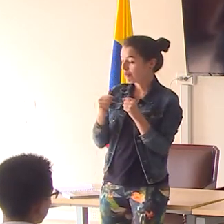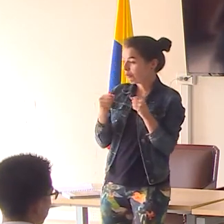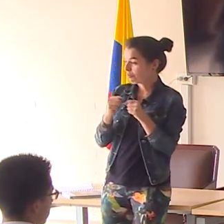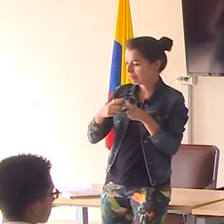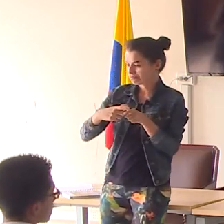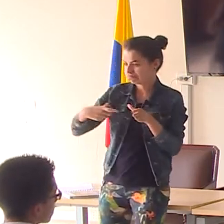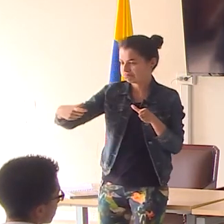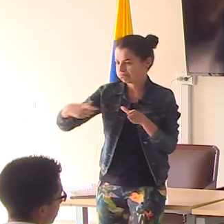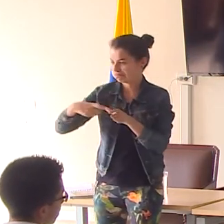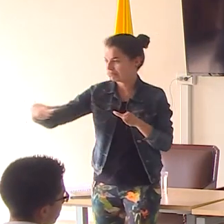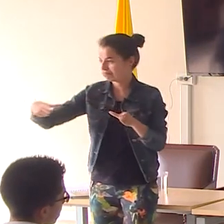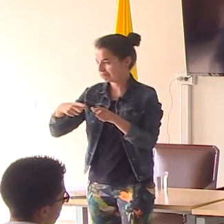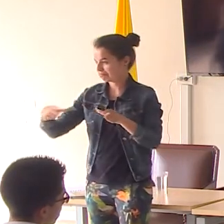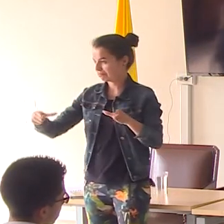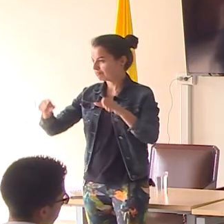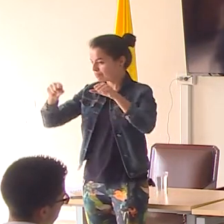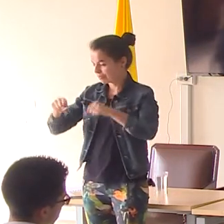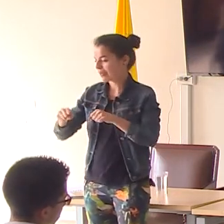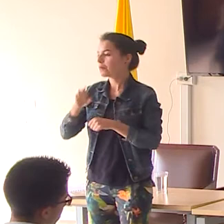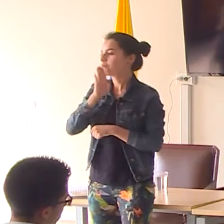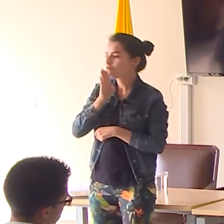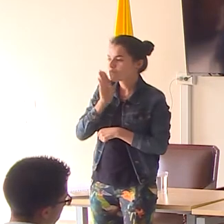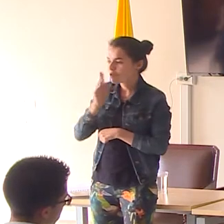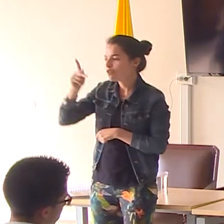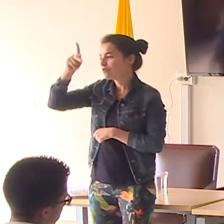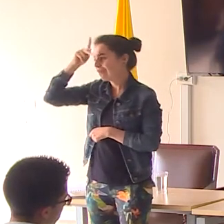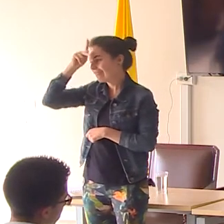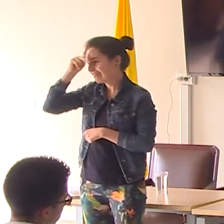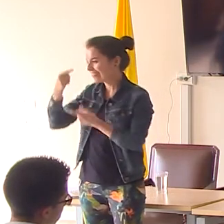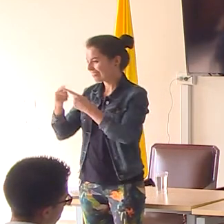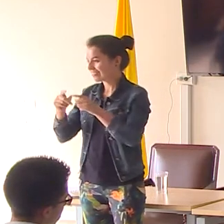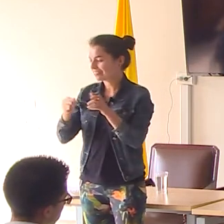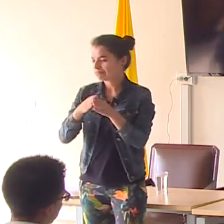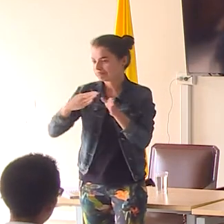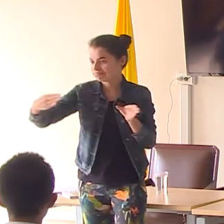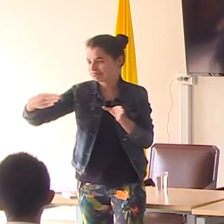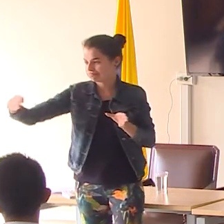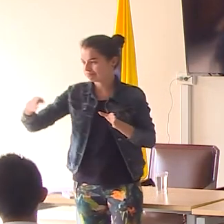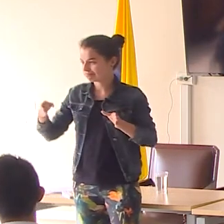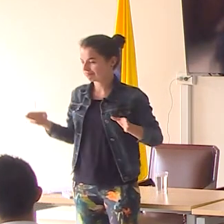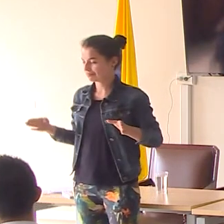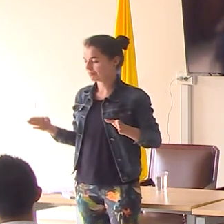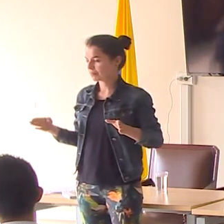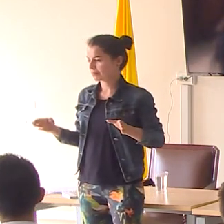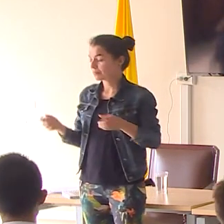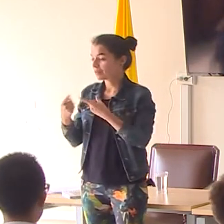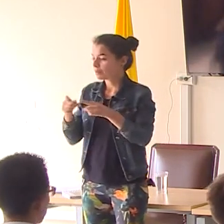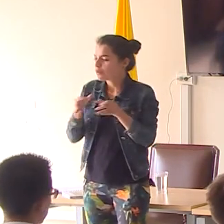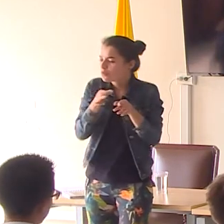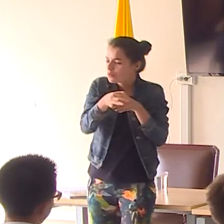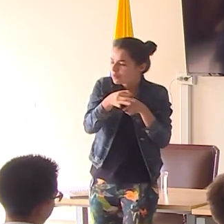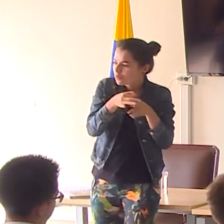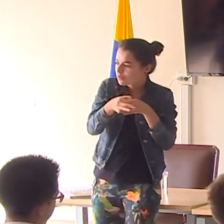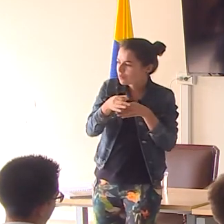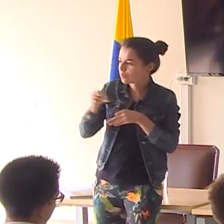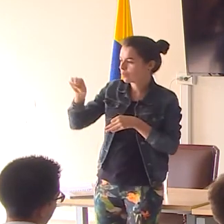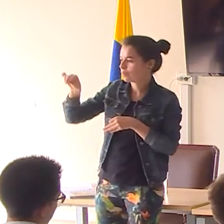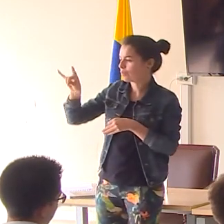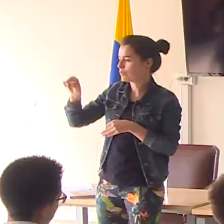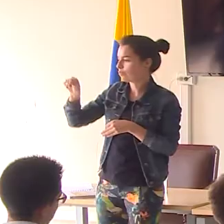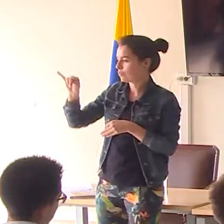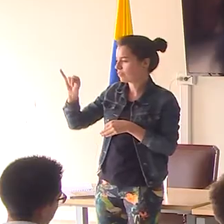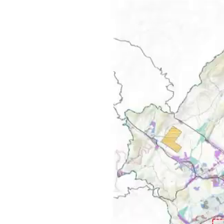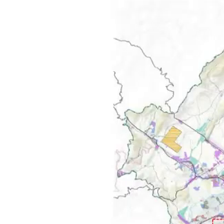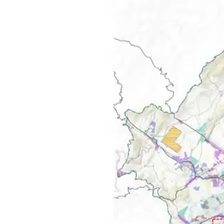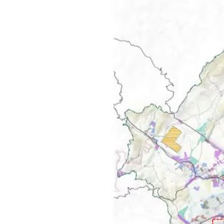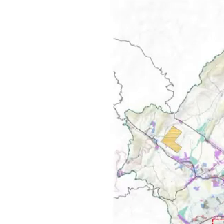en bogotá en los municipio realmente es muy poco lo que uno puede digamos identificar como suelos urbanos que son clasificados como urbanos